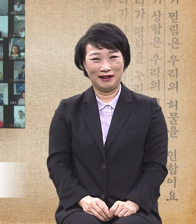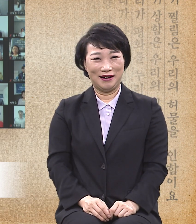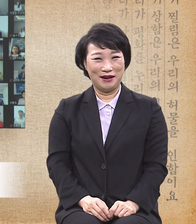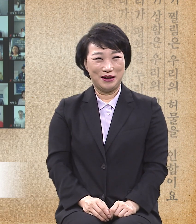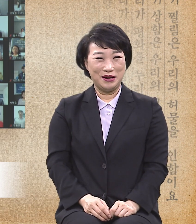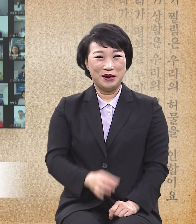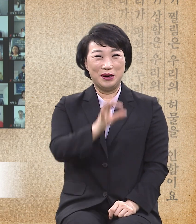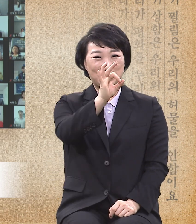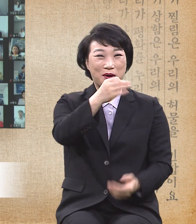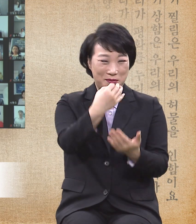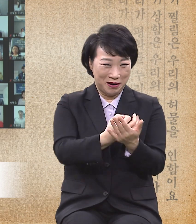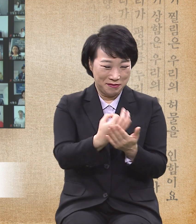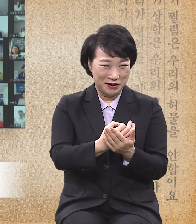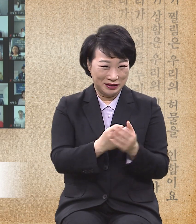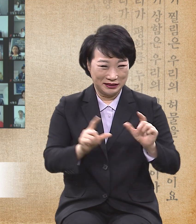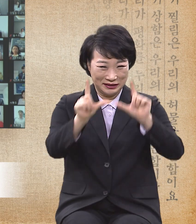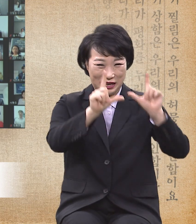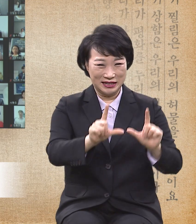돈 있으면 살아.